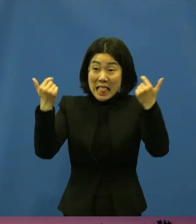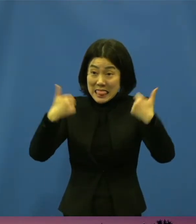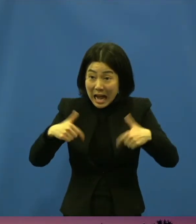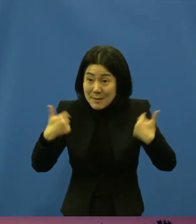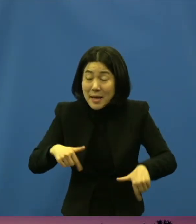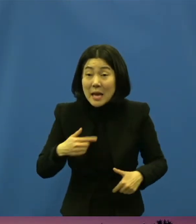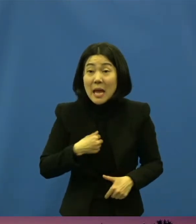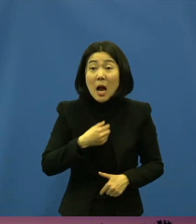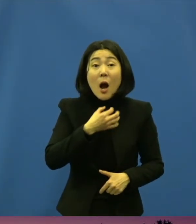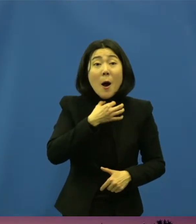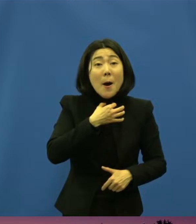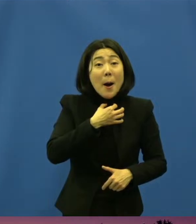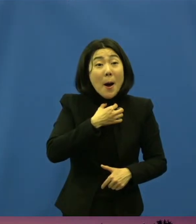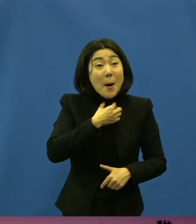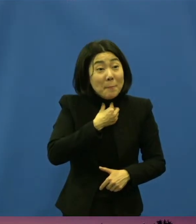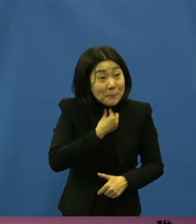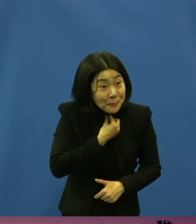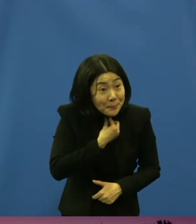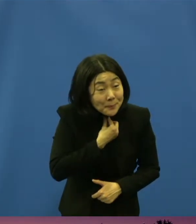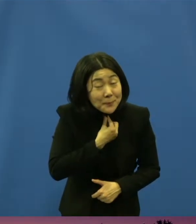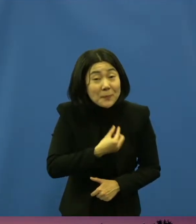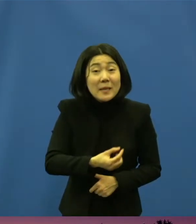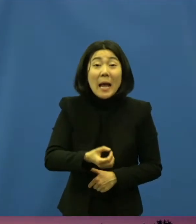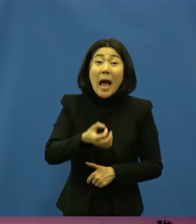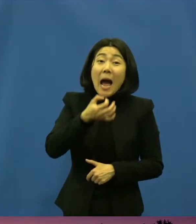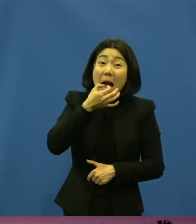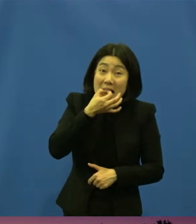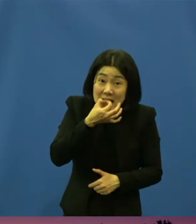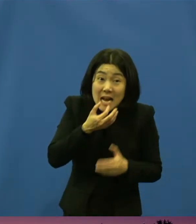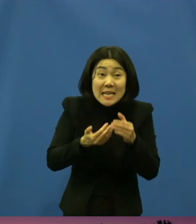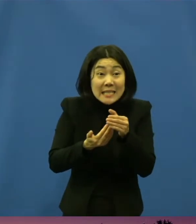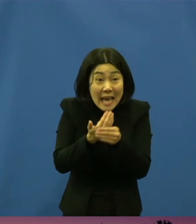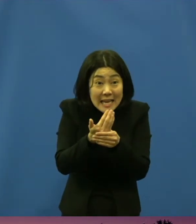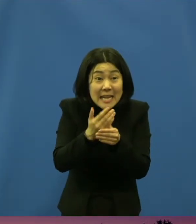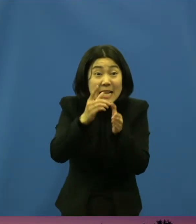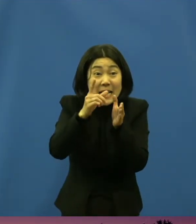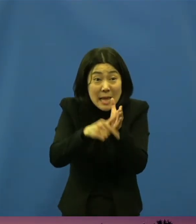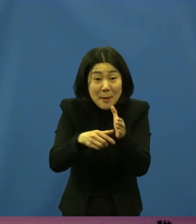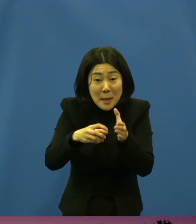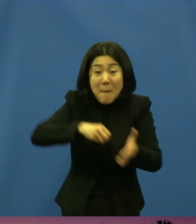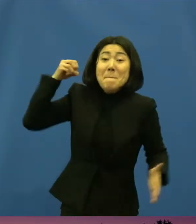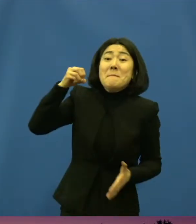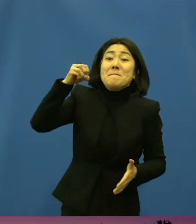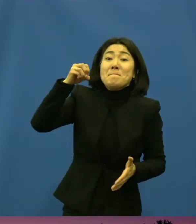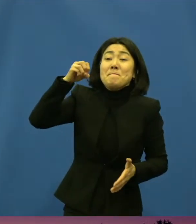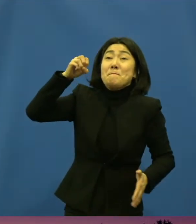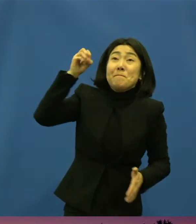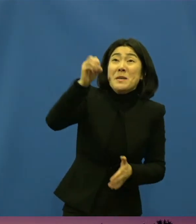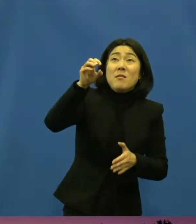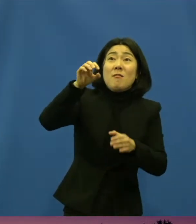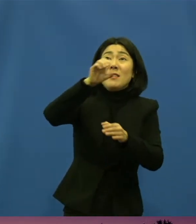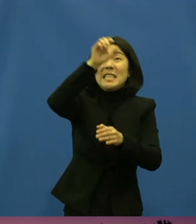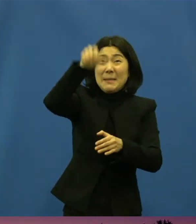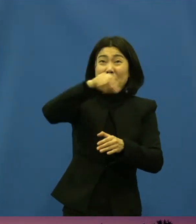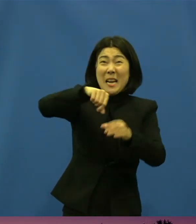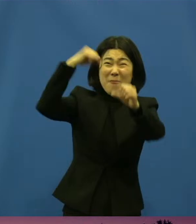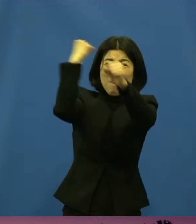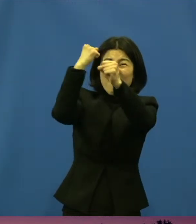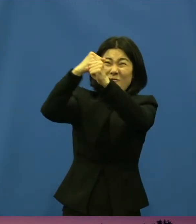그리고 오늘 이 현실에서 주는 끊임없는 유혹에 우리의 마음을 빼앗기지 말고 속지